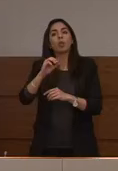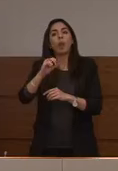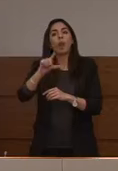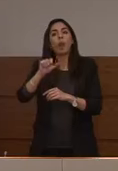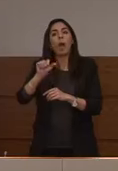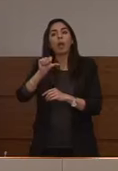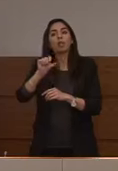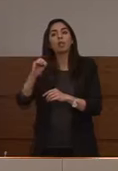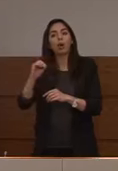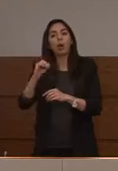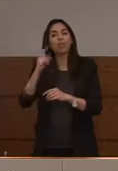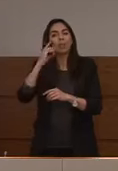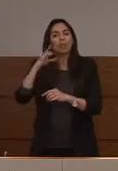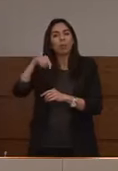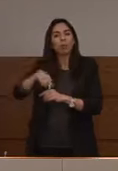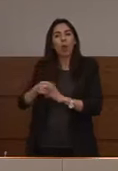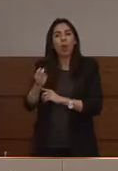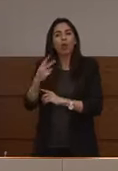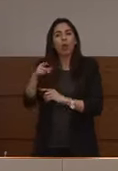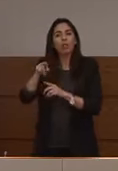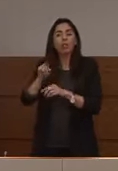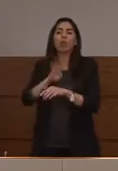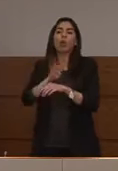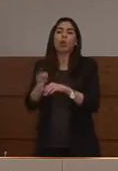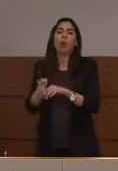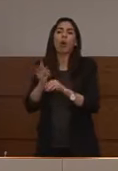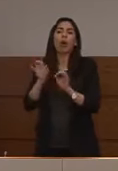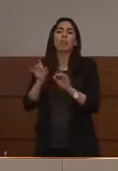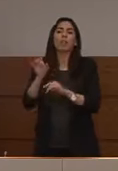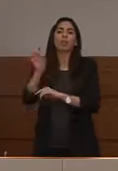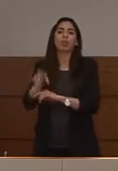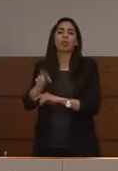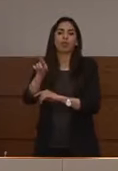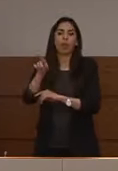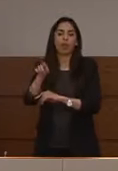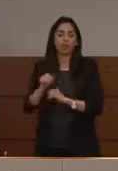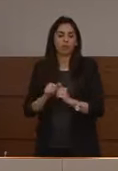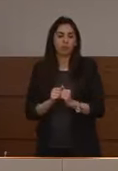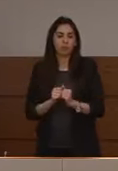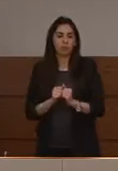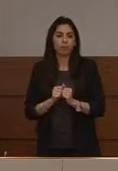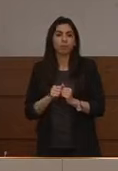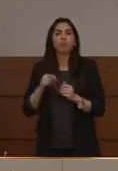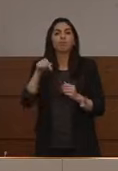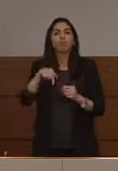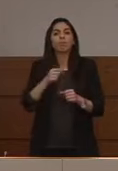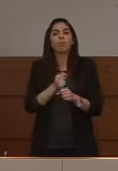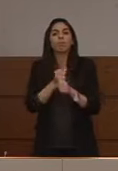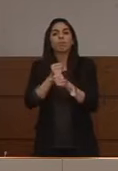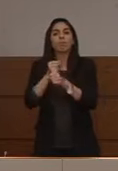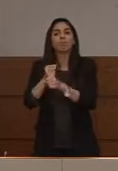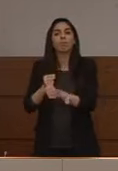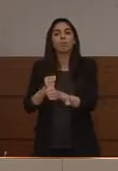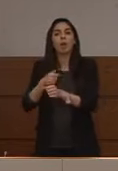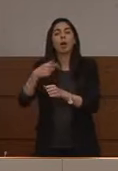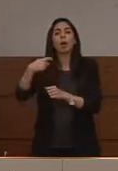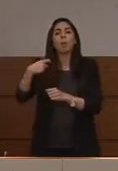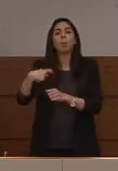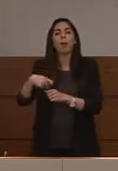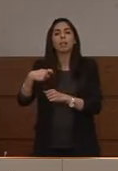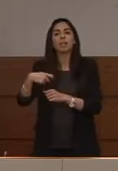preso tutti essere stato colpito dal coronavirus lascia la parola al presidente